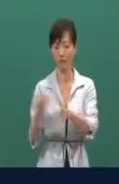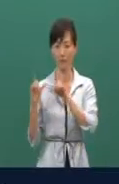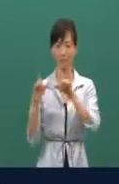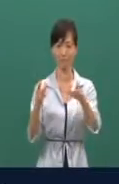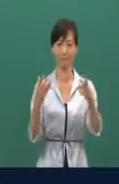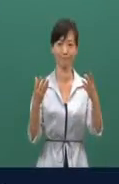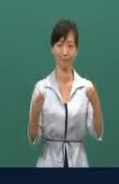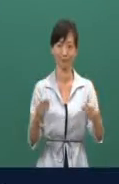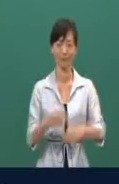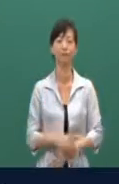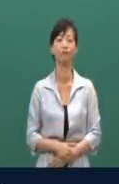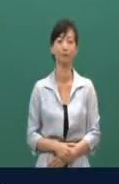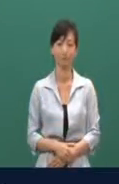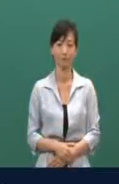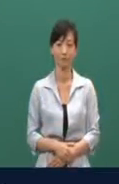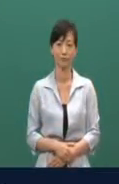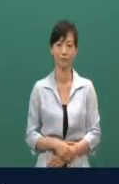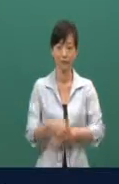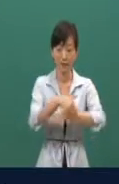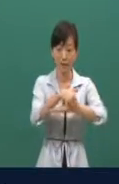ました。